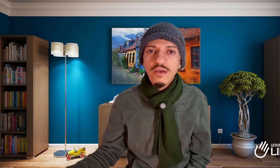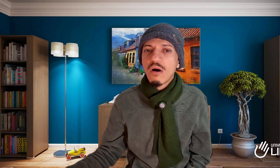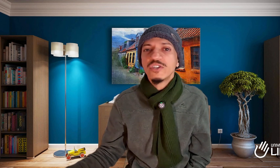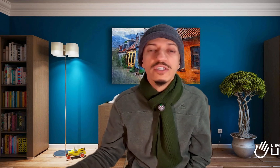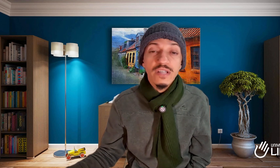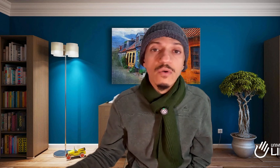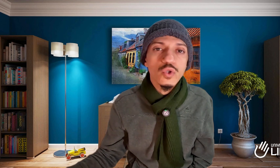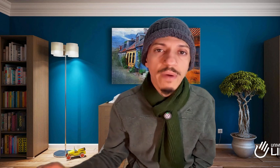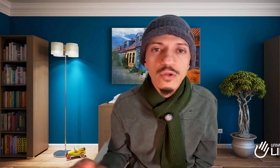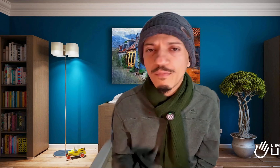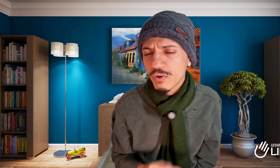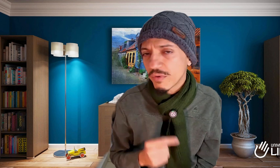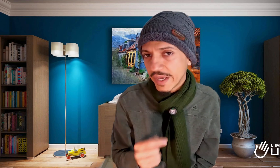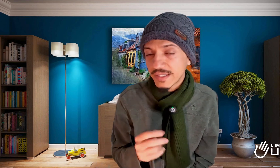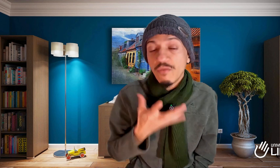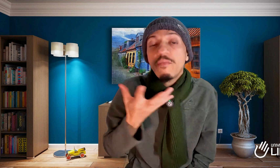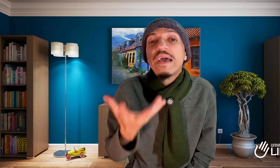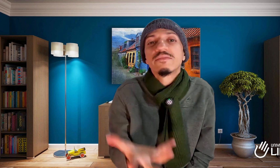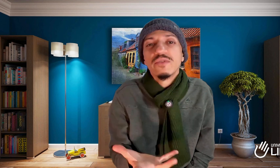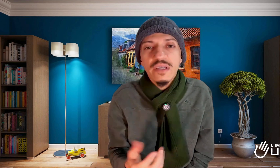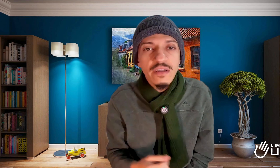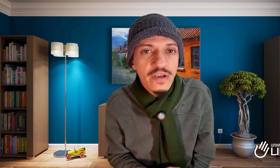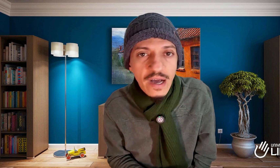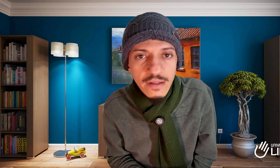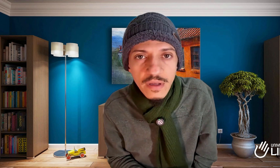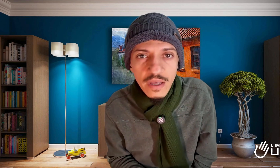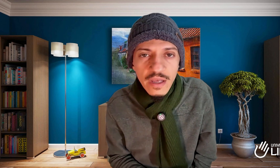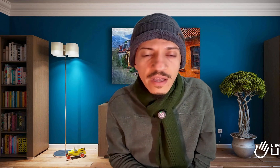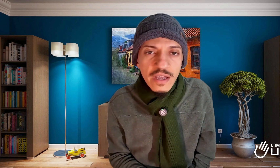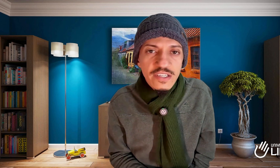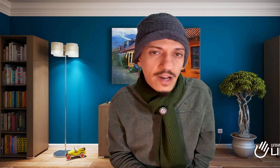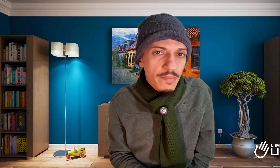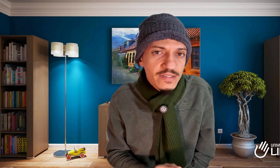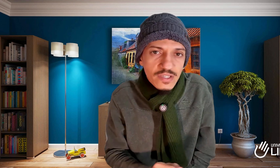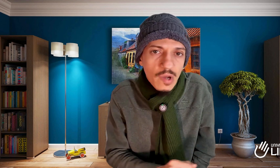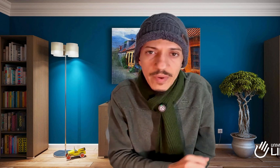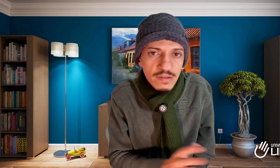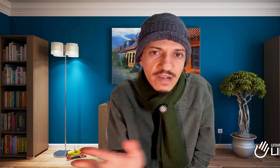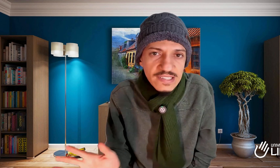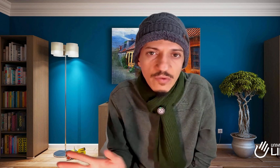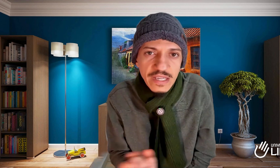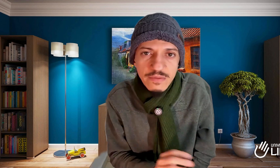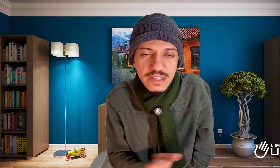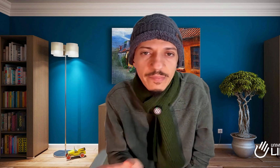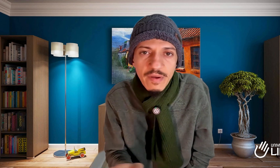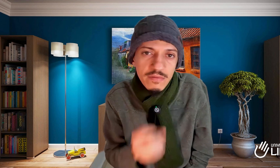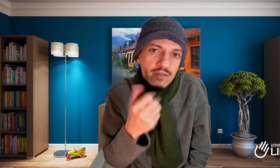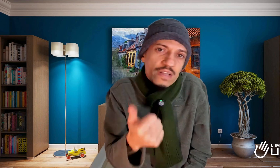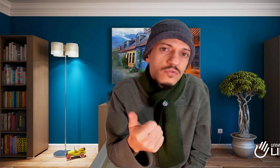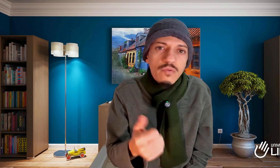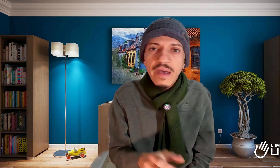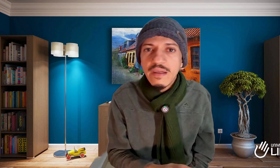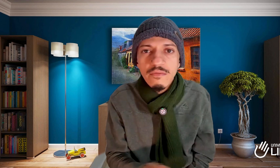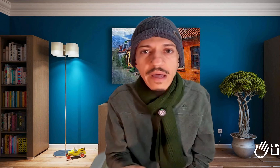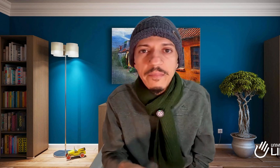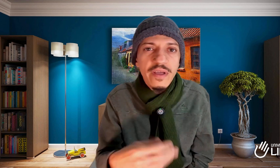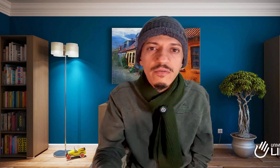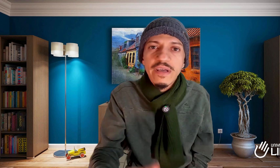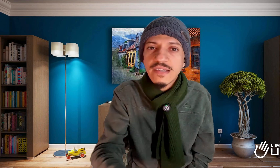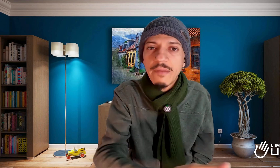gente está acostumado no português, tem o mesmo significado, e geralmente é só por educação mesmo que você está perguntando tá tudo bem, não é porque tu quer saber da